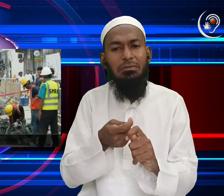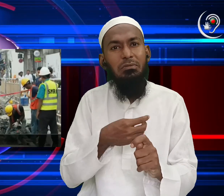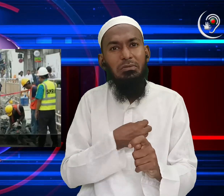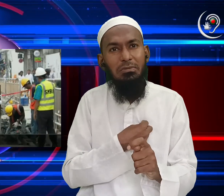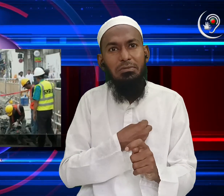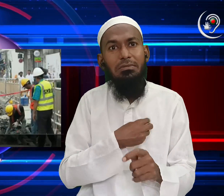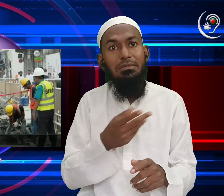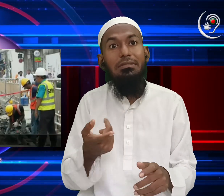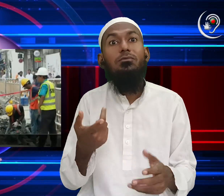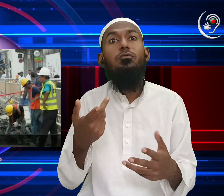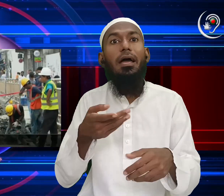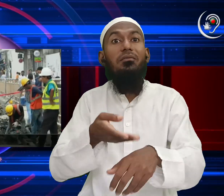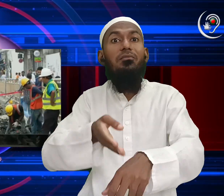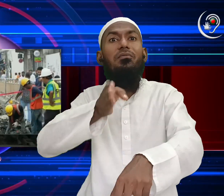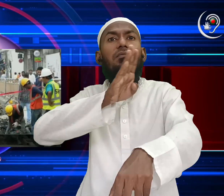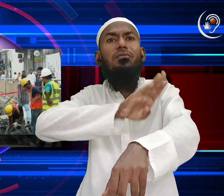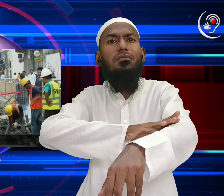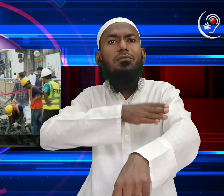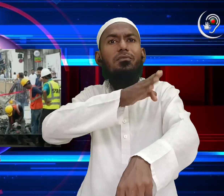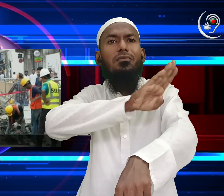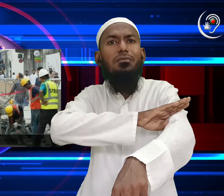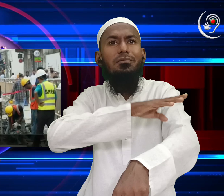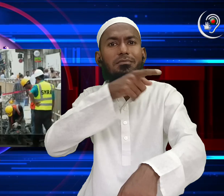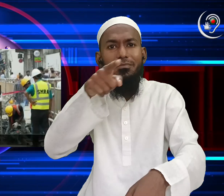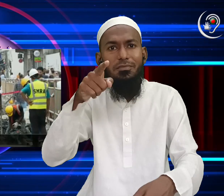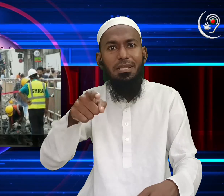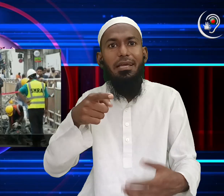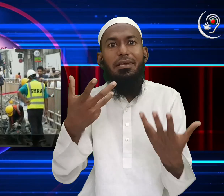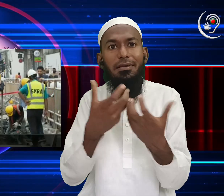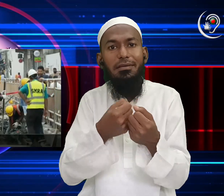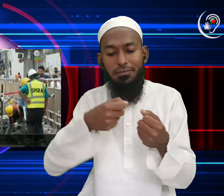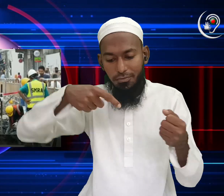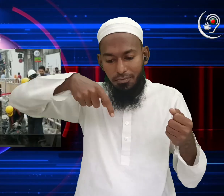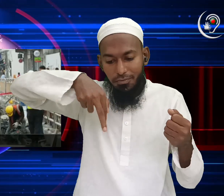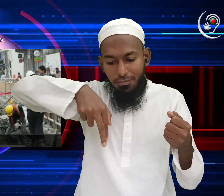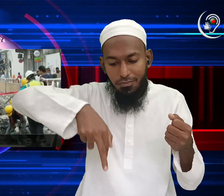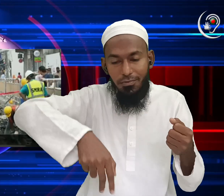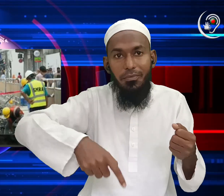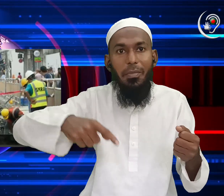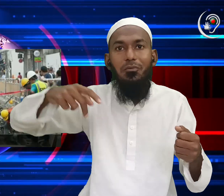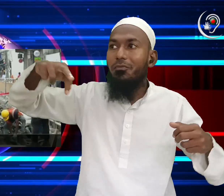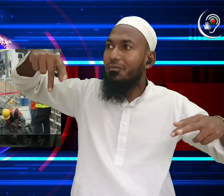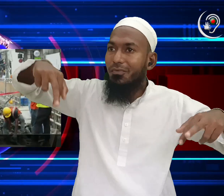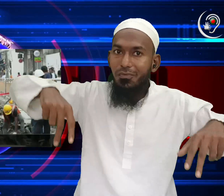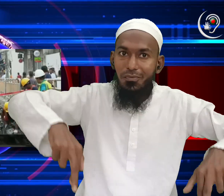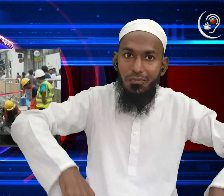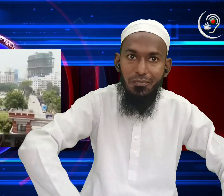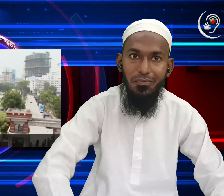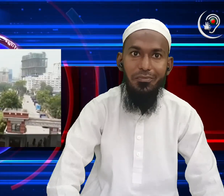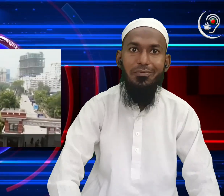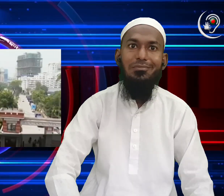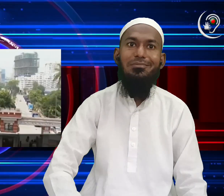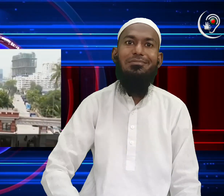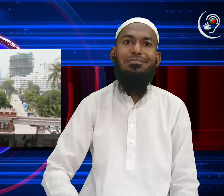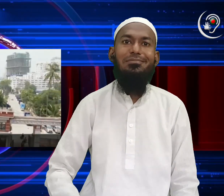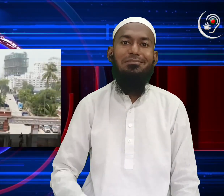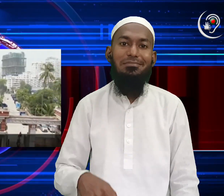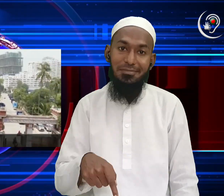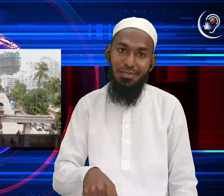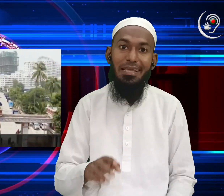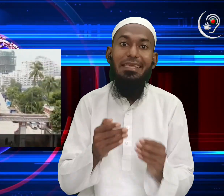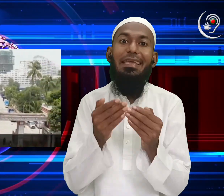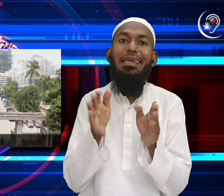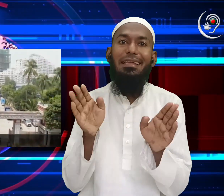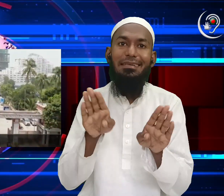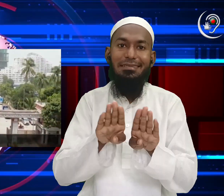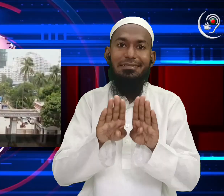প্রকল্পের কাজের অগ্রগতি, তখন বিপত্তি বাধে সরকারের আরও একটি সংস্থার আপত্তিতে। রেলওয়ের সাথে ভূমি